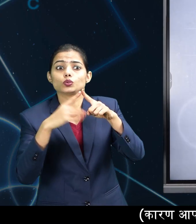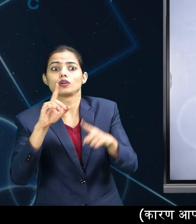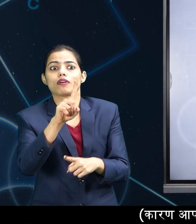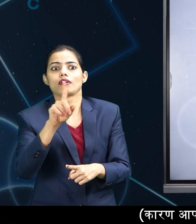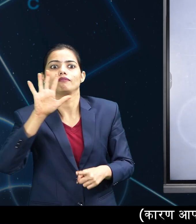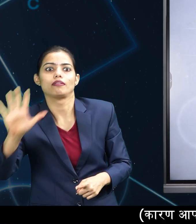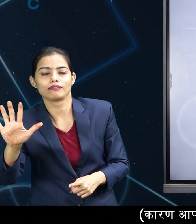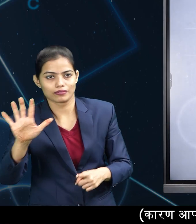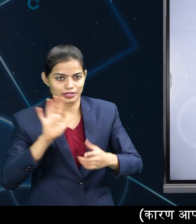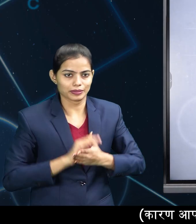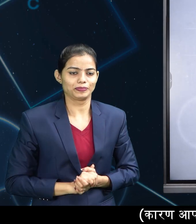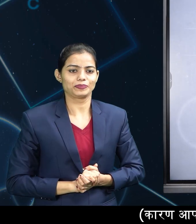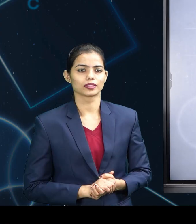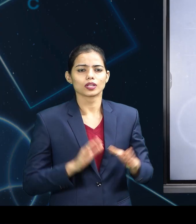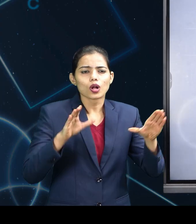आहे.